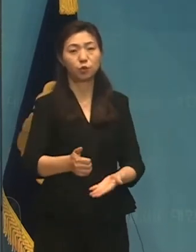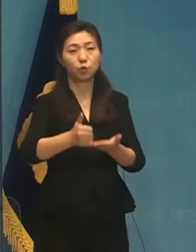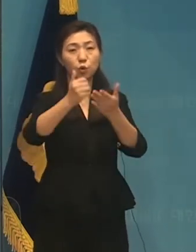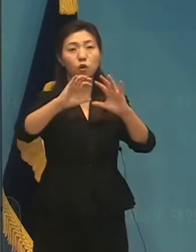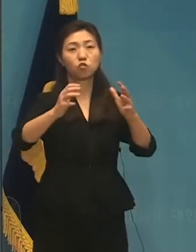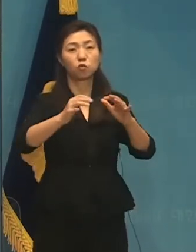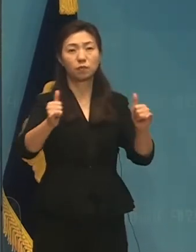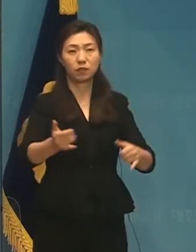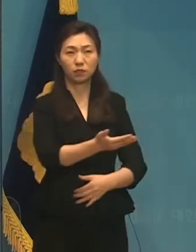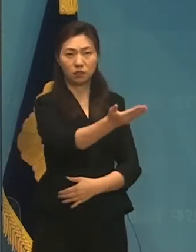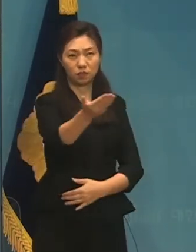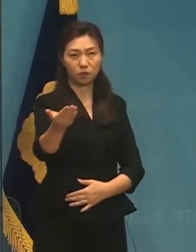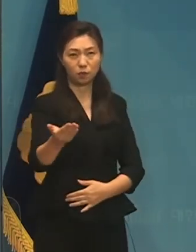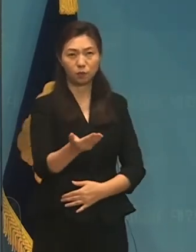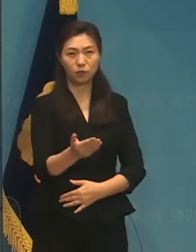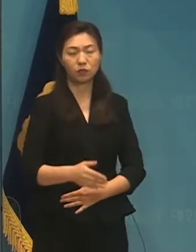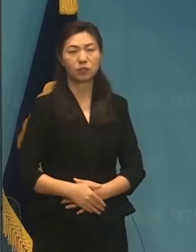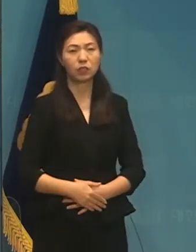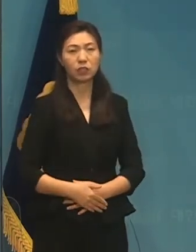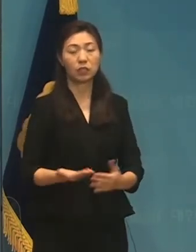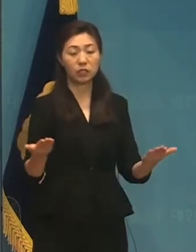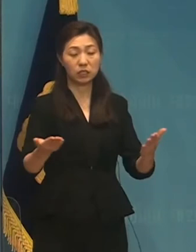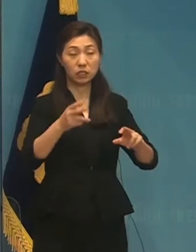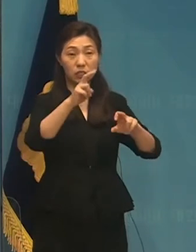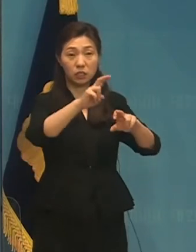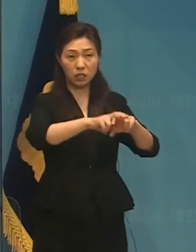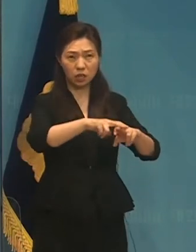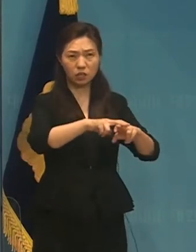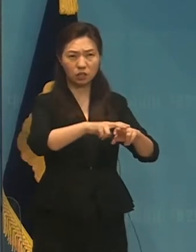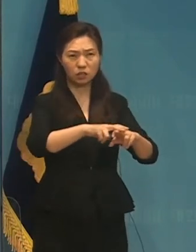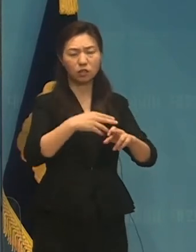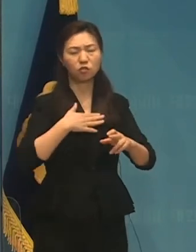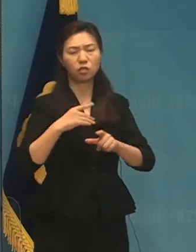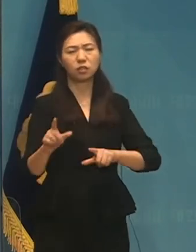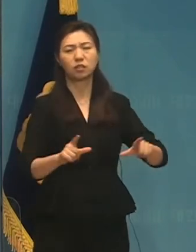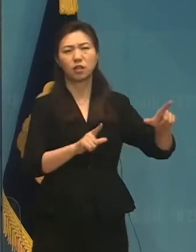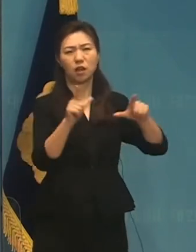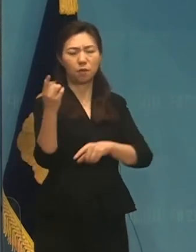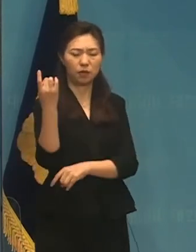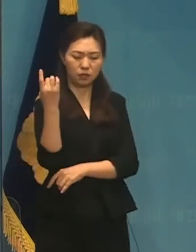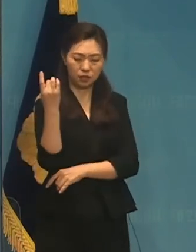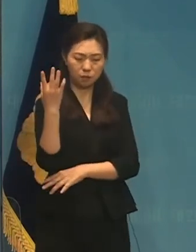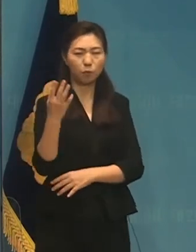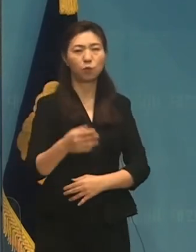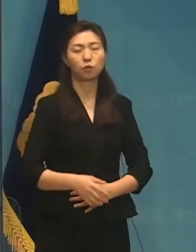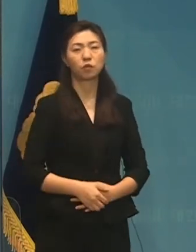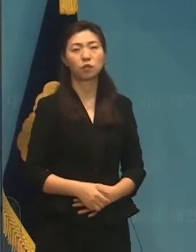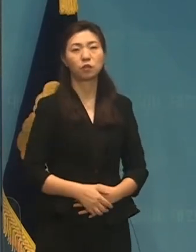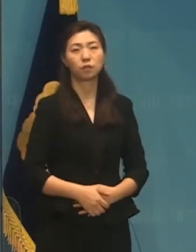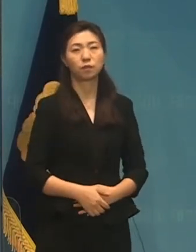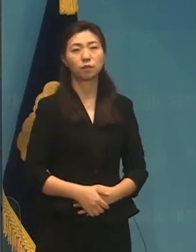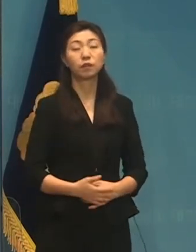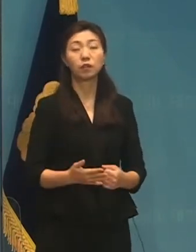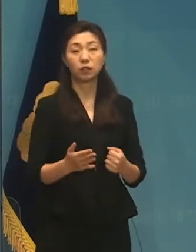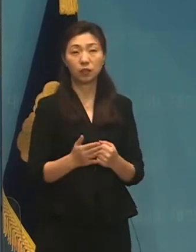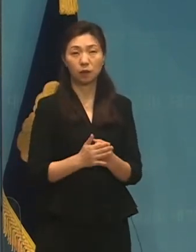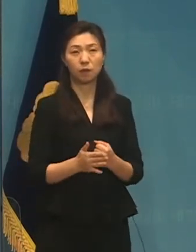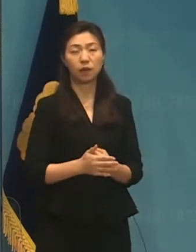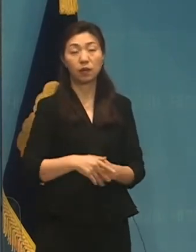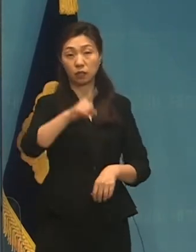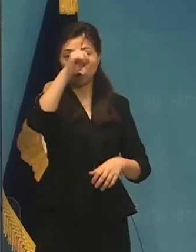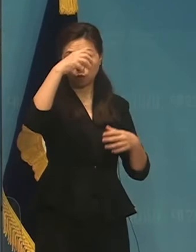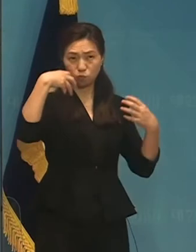존경하는 국민 여러분, 일자리는 우리 삶의 원천입니다. 따라서